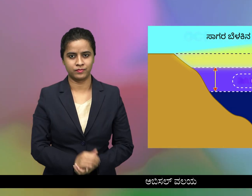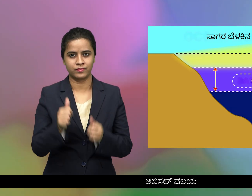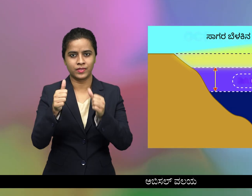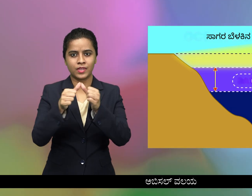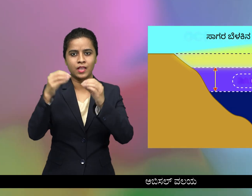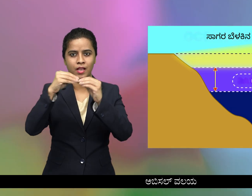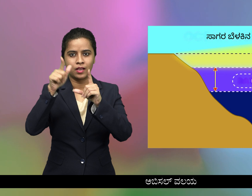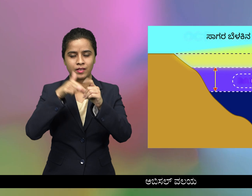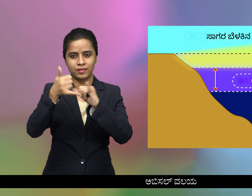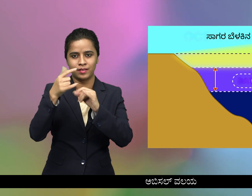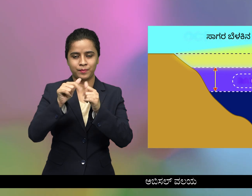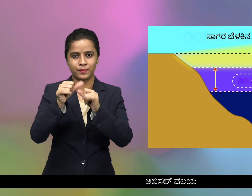ಅಬಿಸಲ್ ವಲಯ